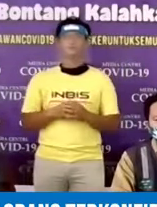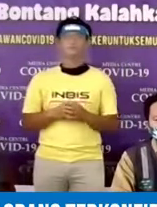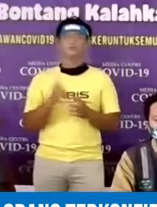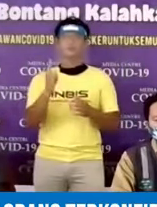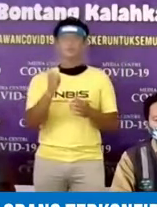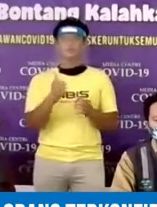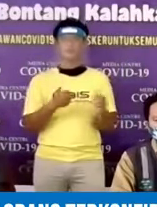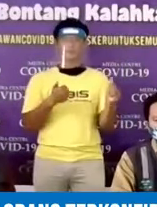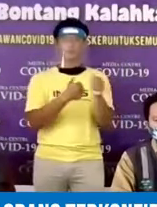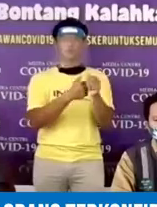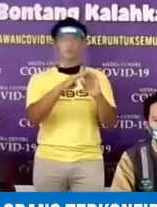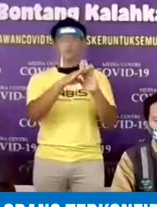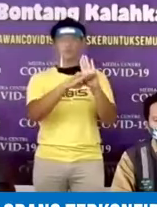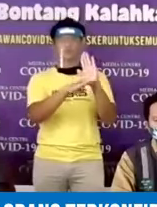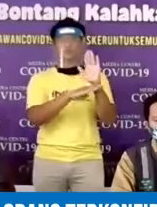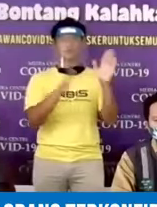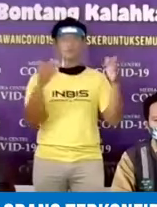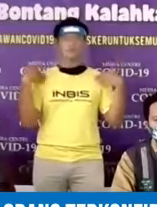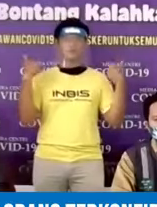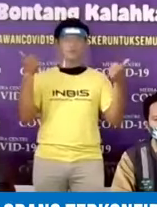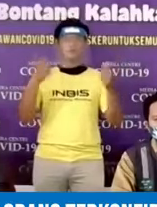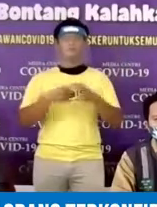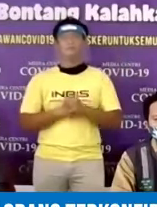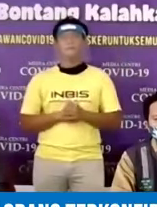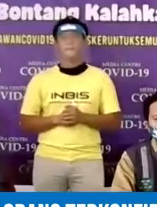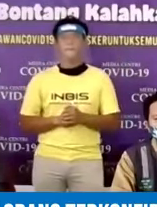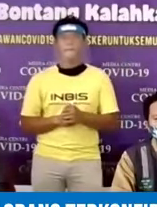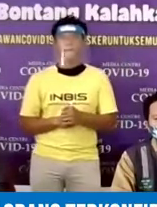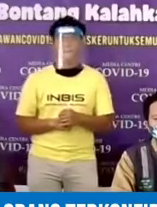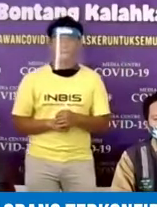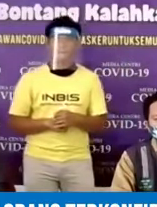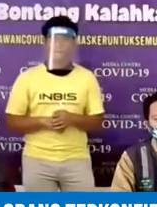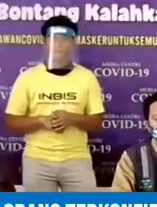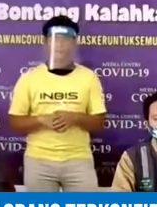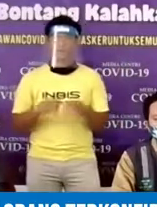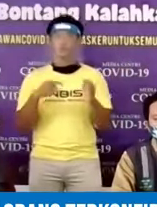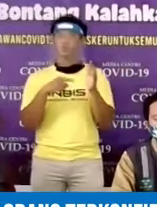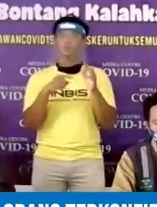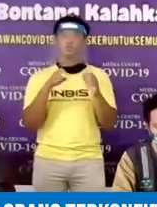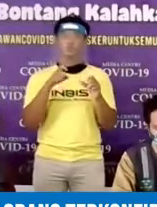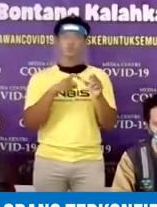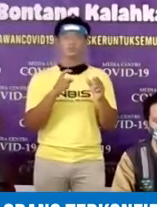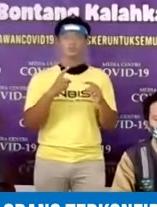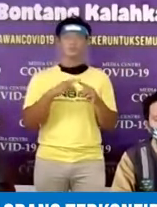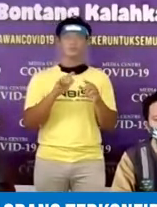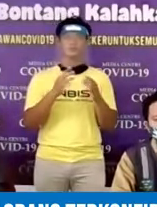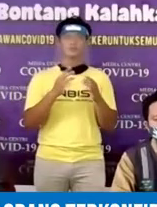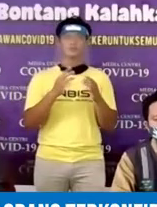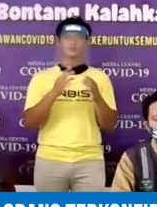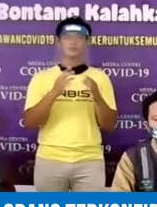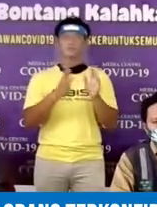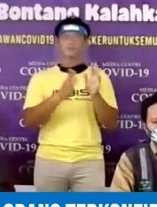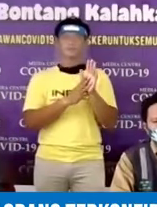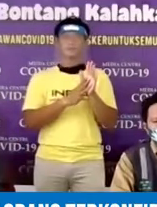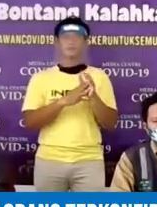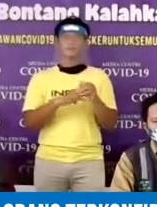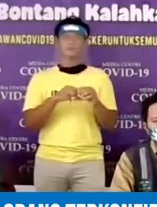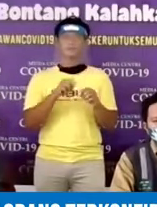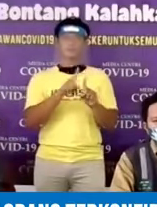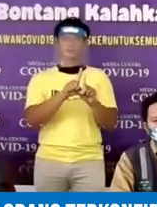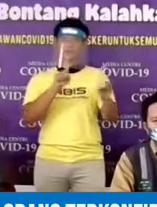lakukan adaptasi kebiasaan baru tugas kita masyarakat adalah melakukan 3m menjaga jarak mencuci tangan memakai masker